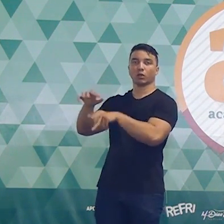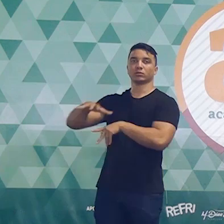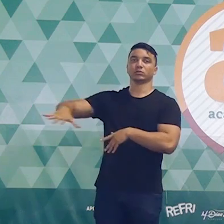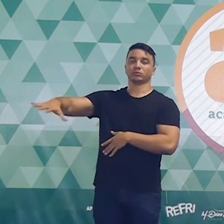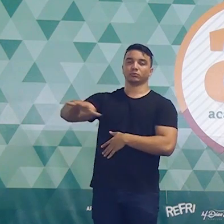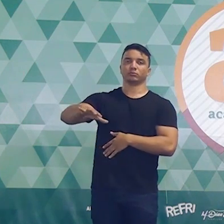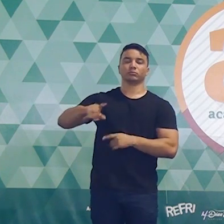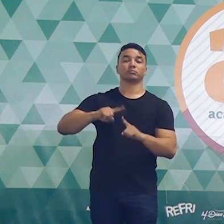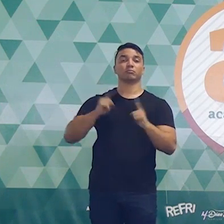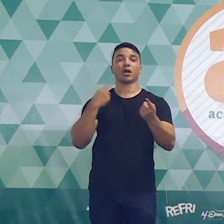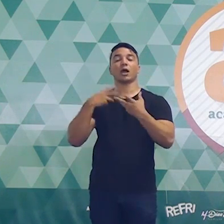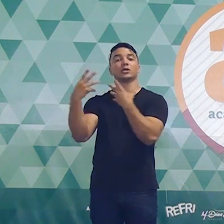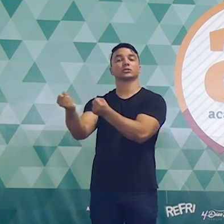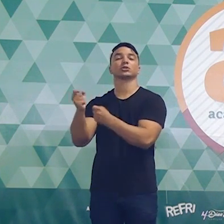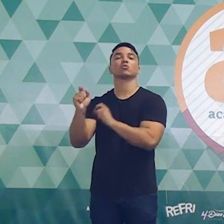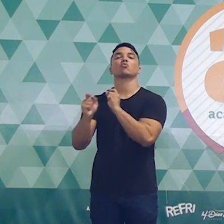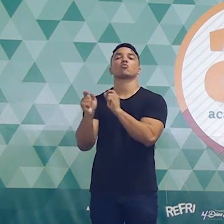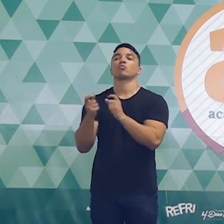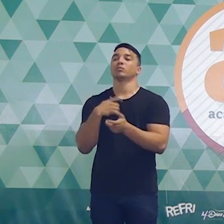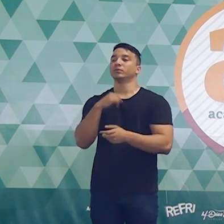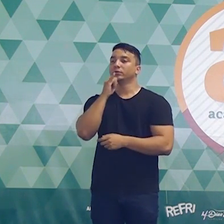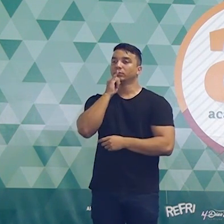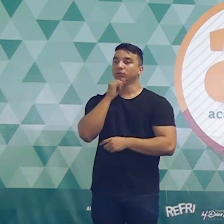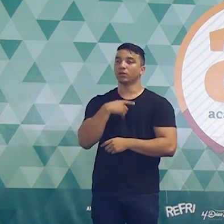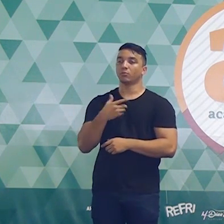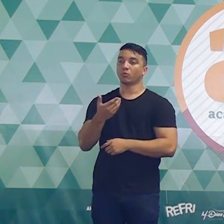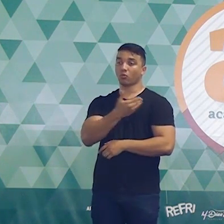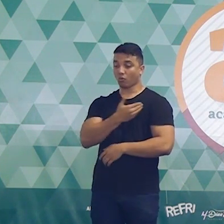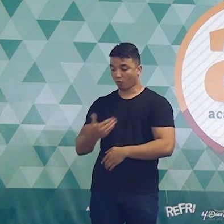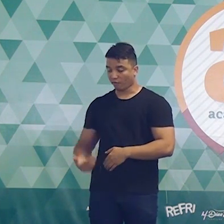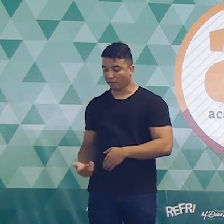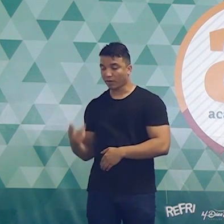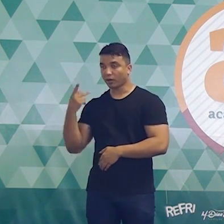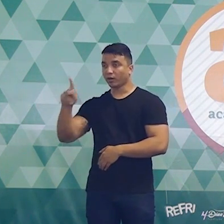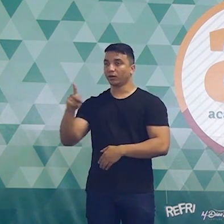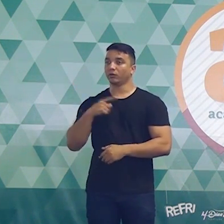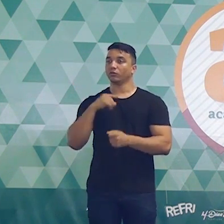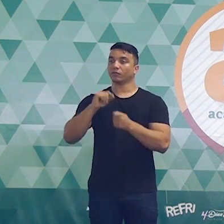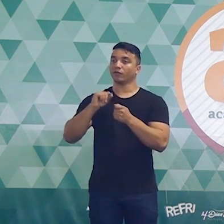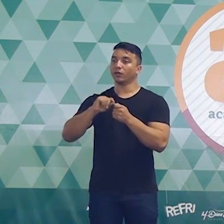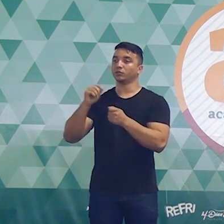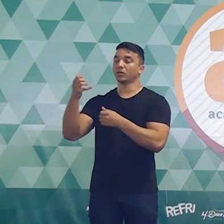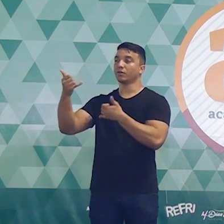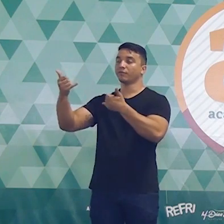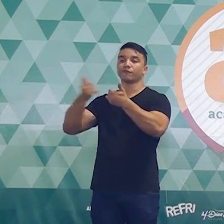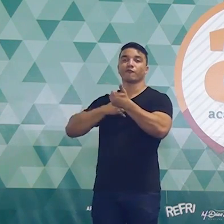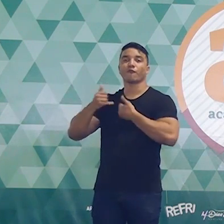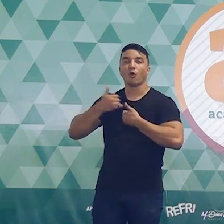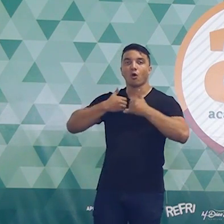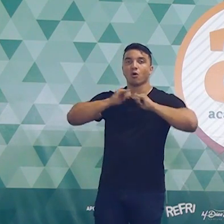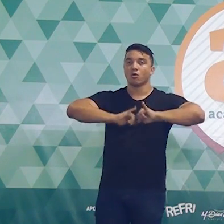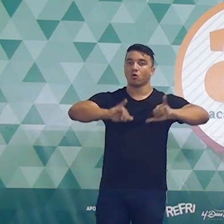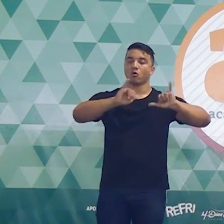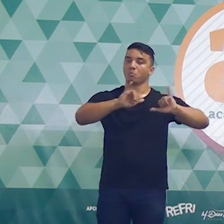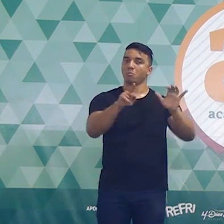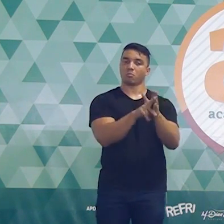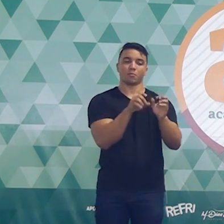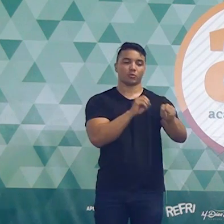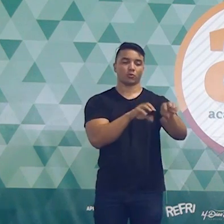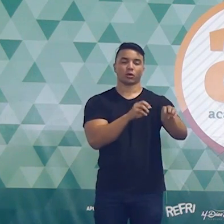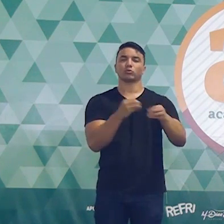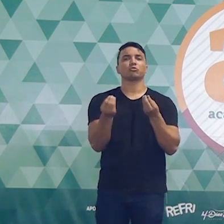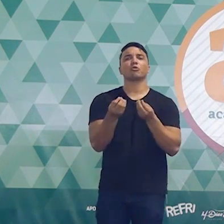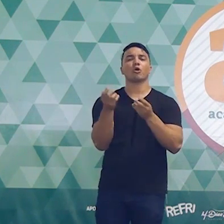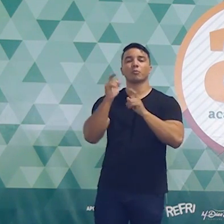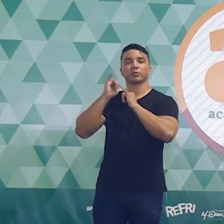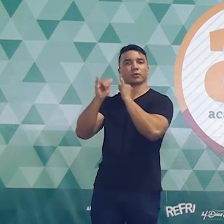aceitar. Mas vão aceitar o quê? É dever do governo realizar informes educativos por meio das